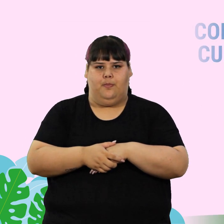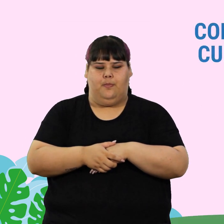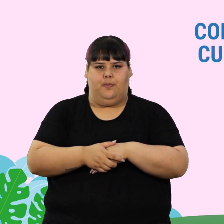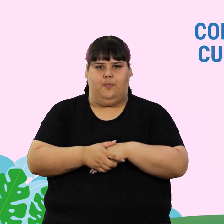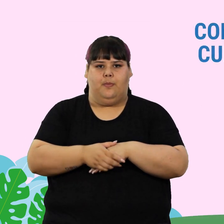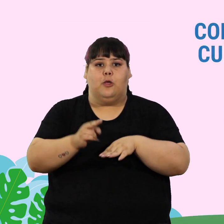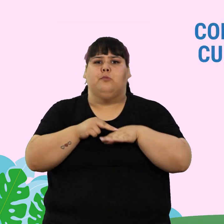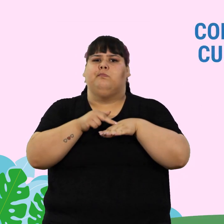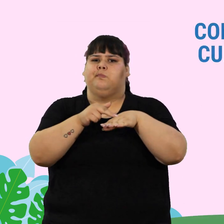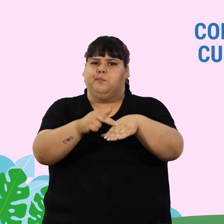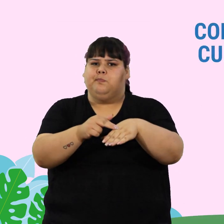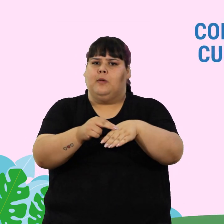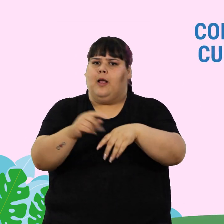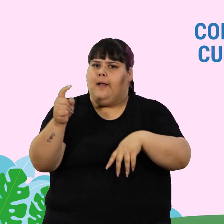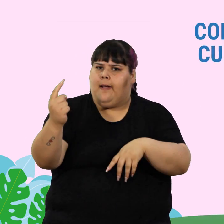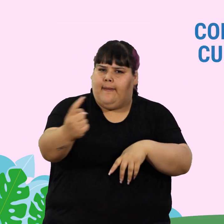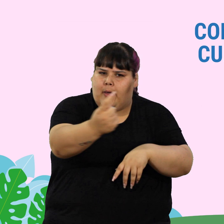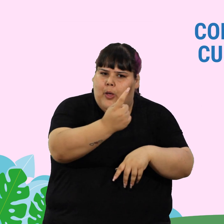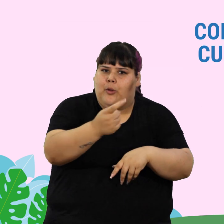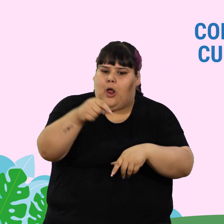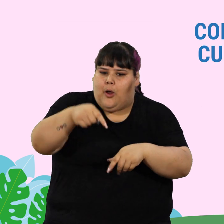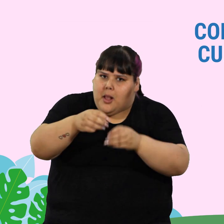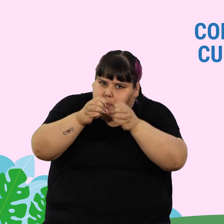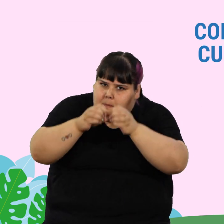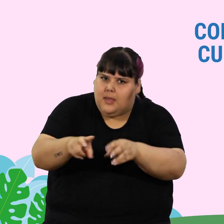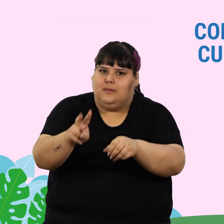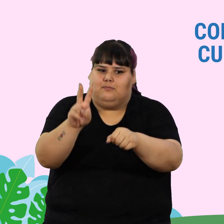Consejos para que cada uno pueda empezar a cuidar el agua.